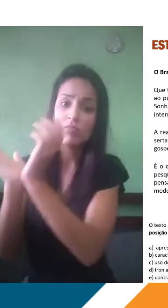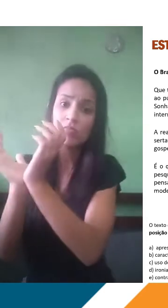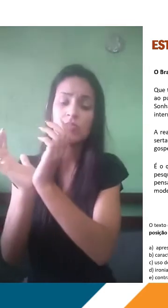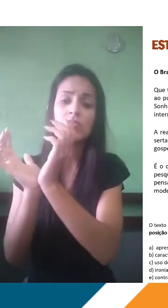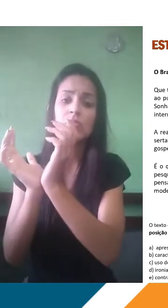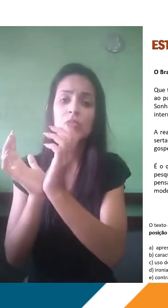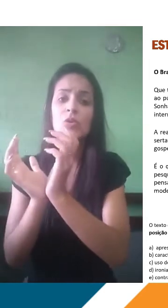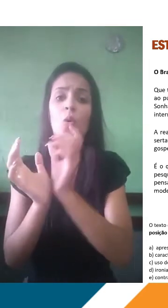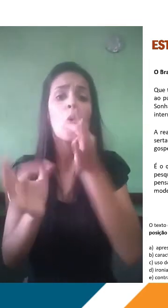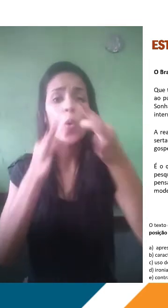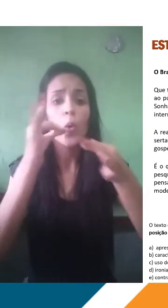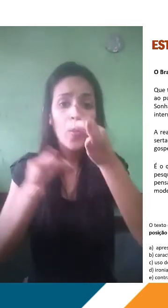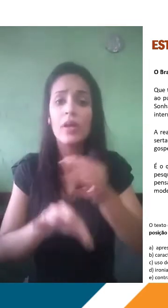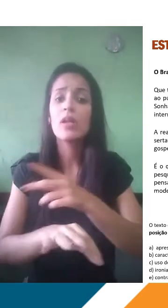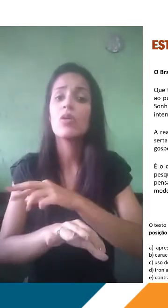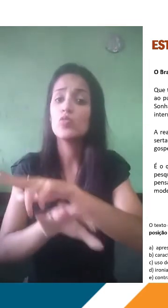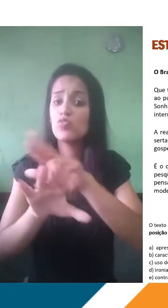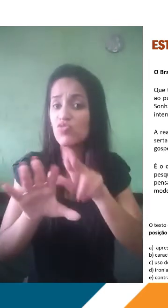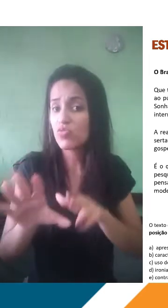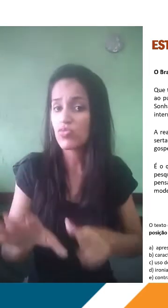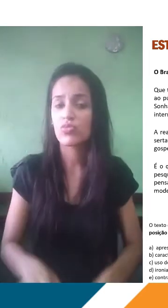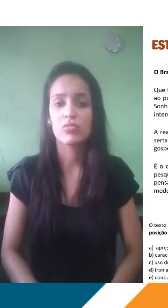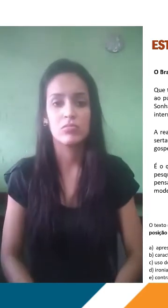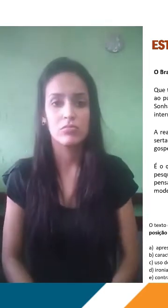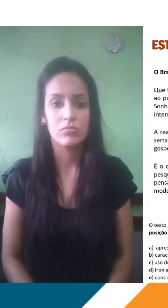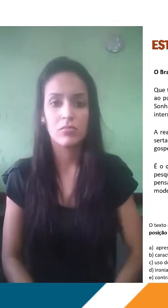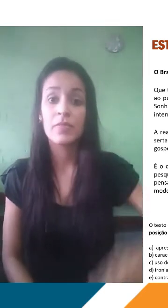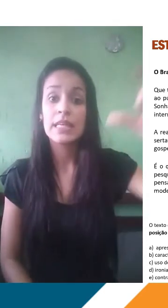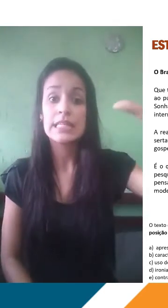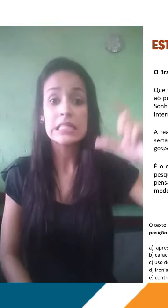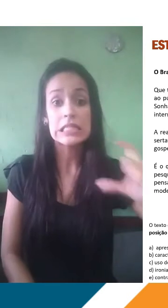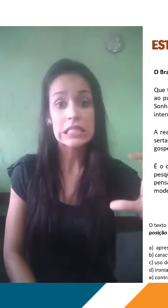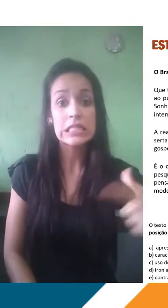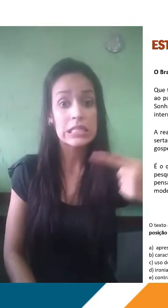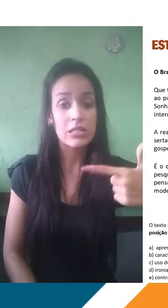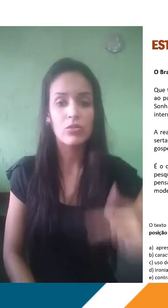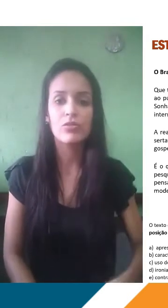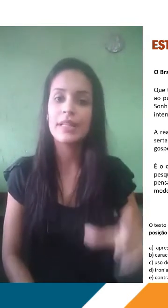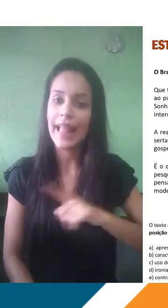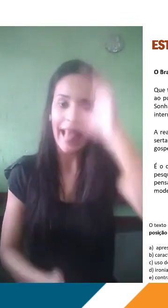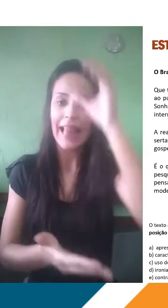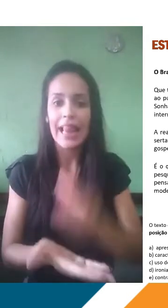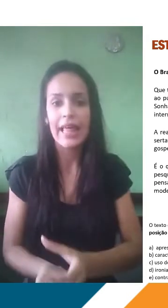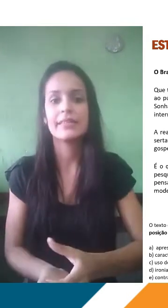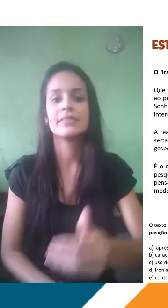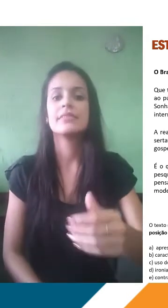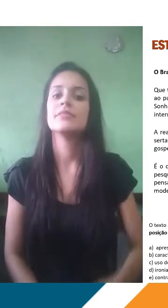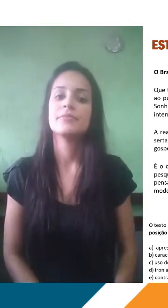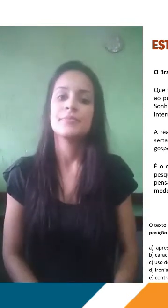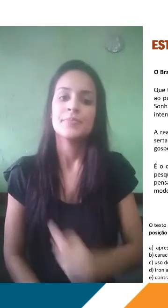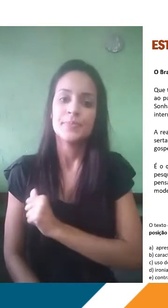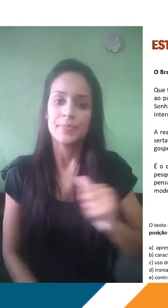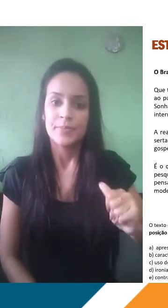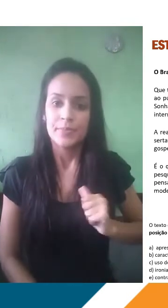maioria de ouvintes de diversos gêneros musicais Já no segundo parágrafo, encontra-se a tese do autor O gênero que encanta